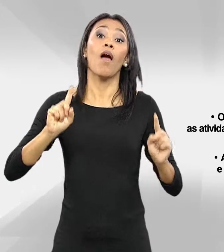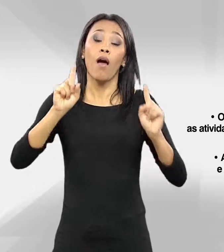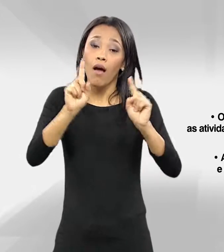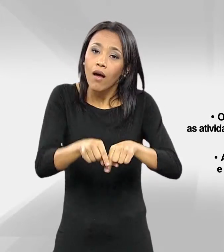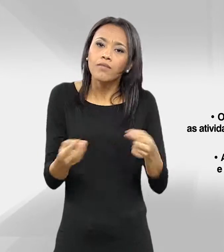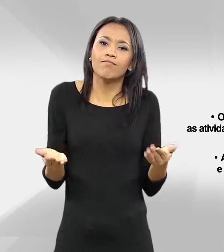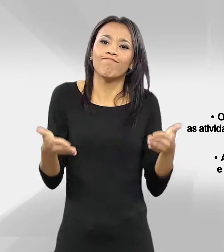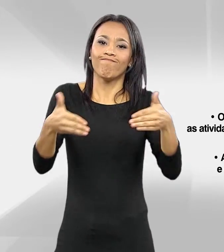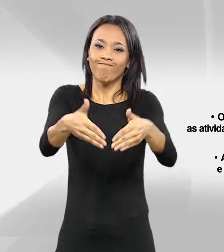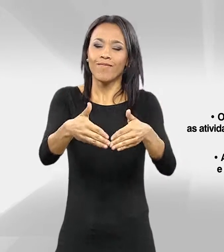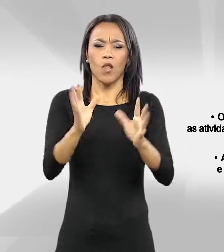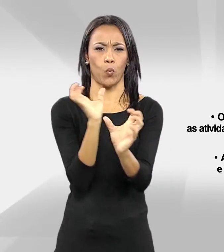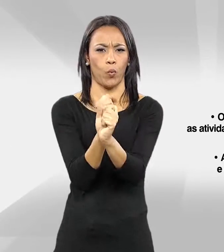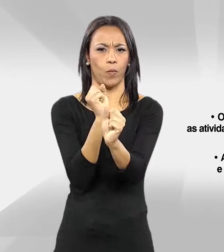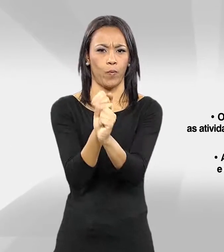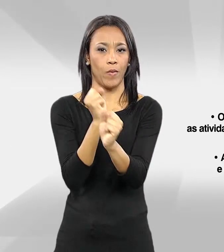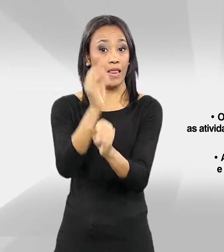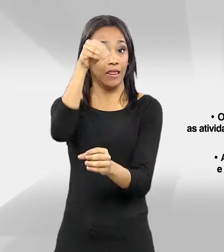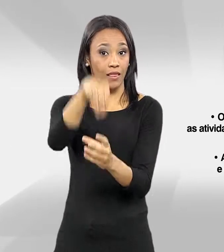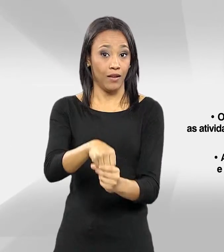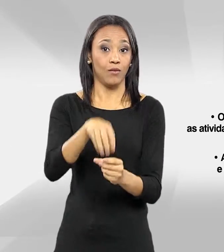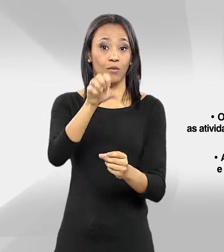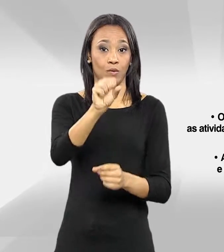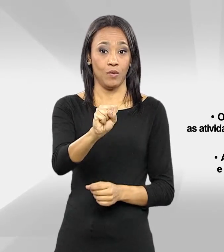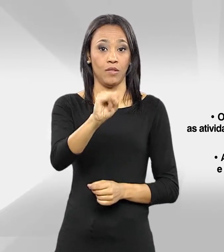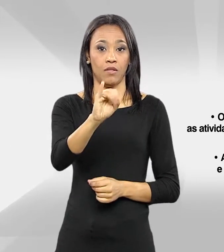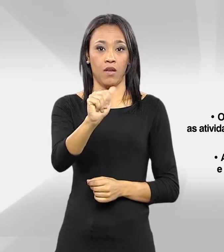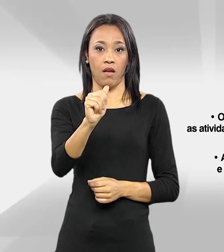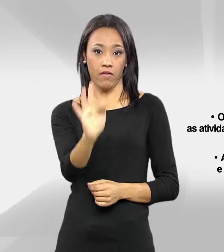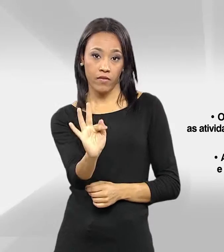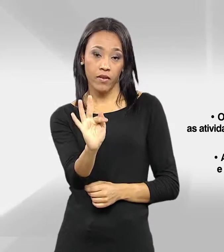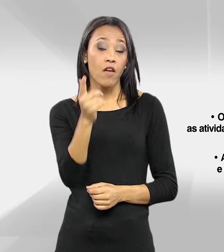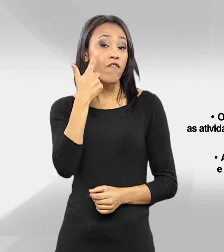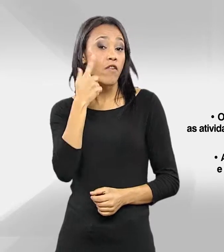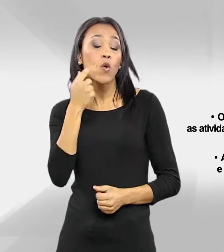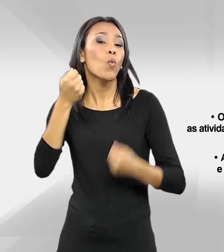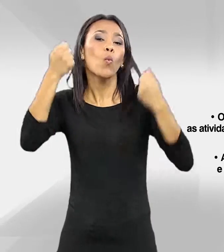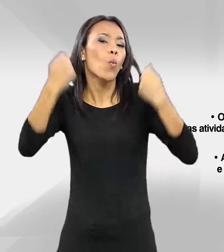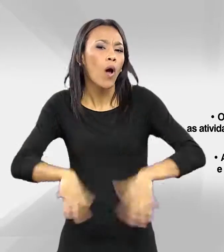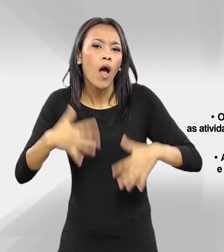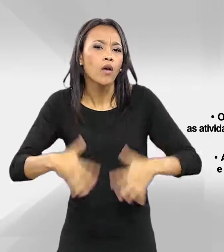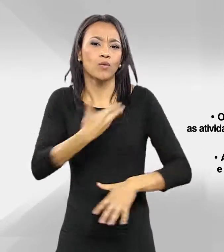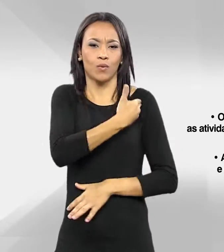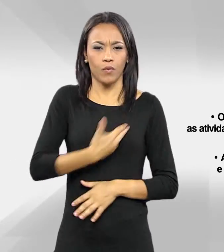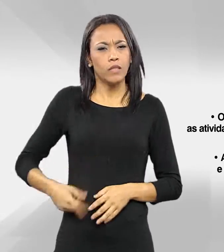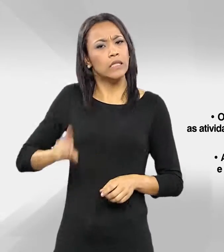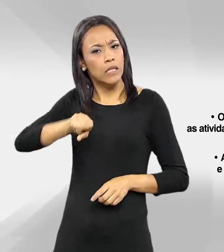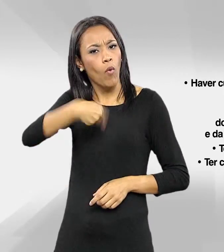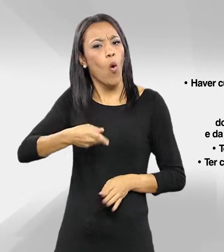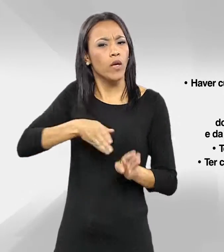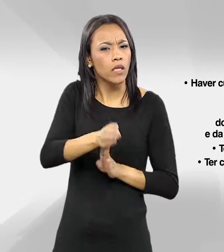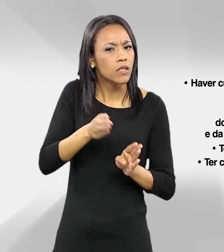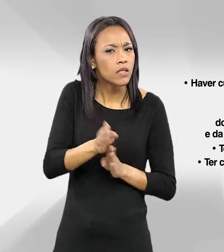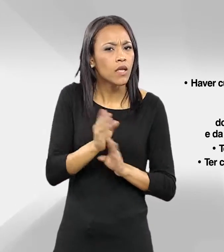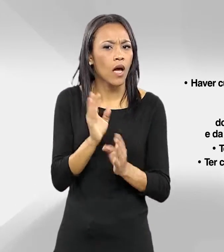no siaf acompanhar a despesa pública e orientar os registros contábeis habilidades